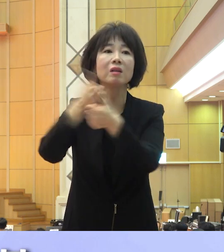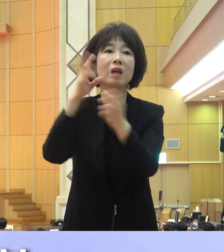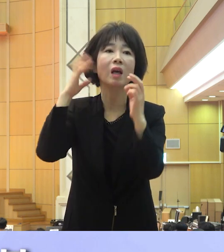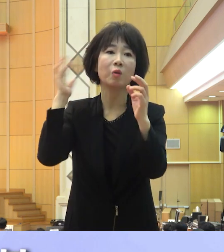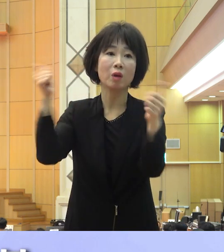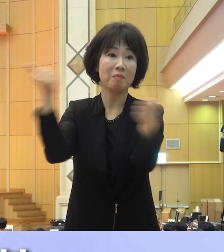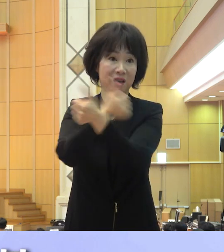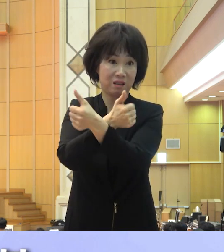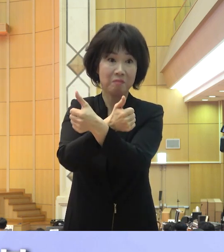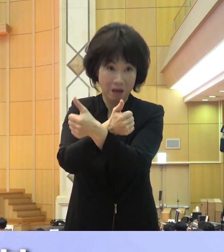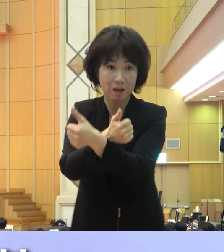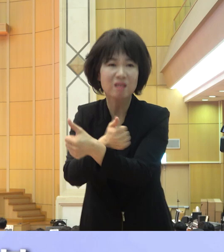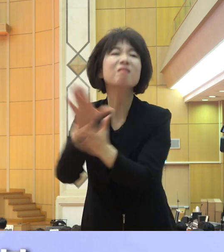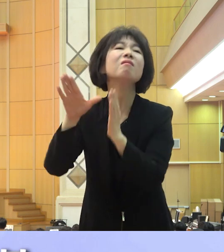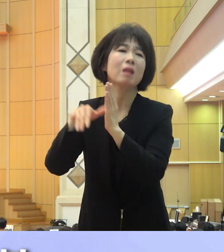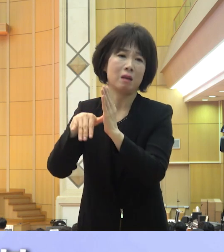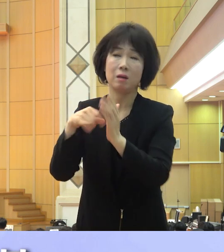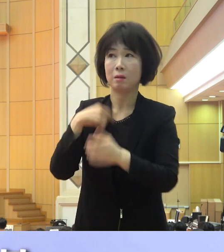생겨가지고